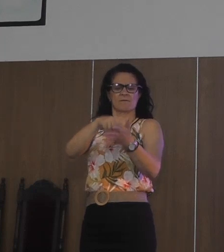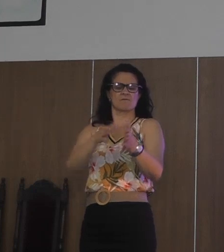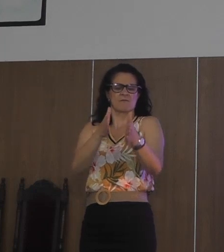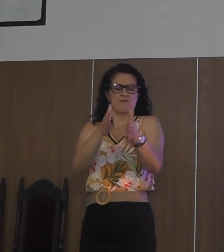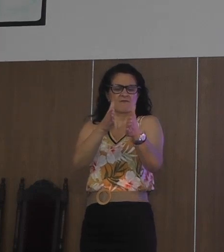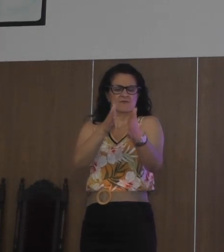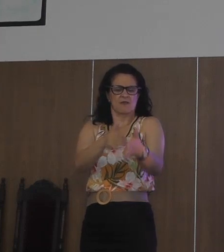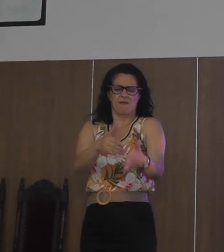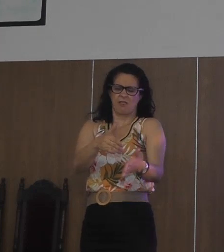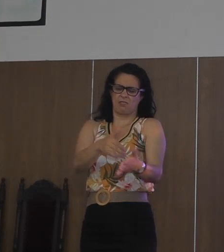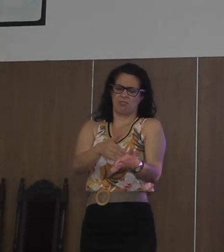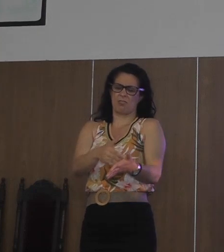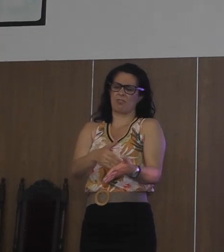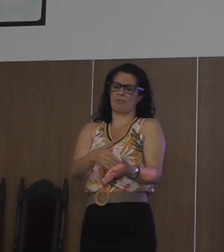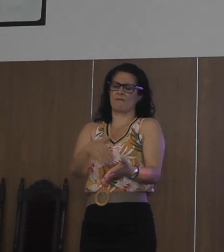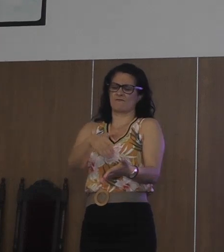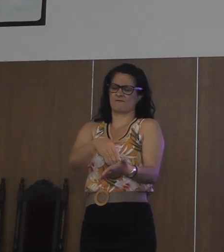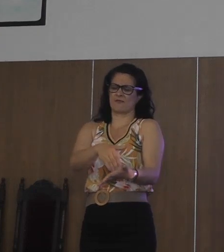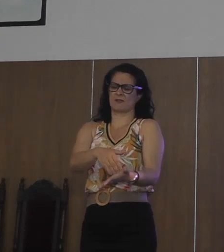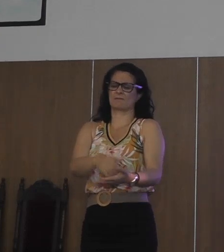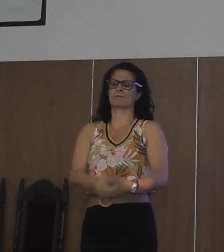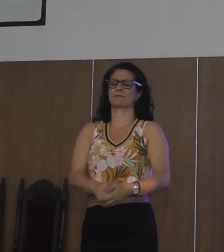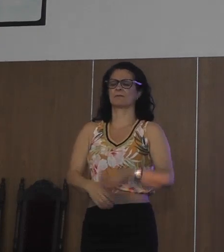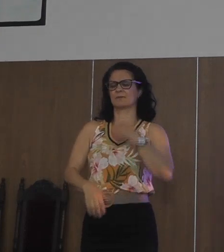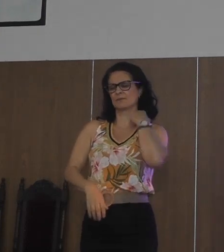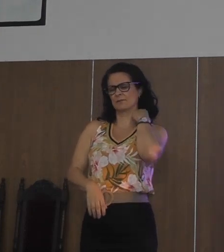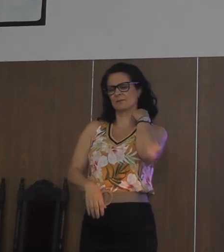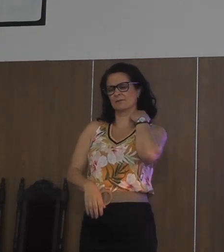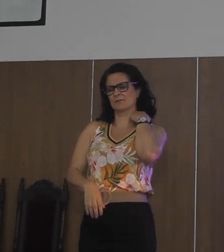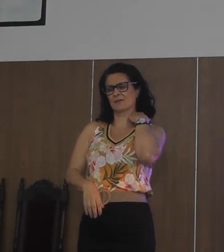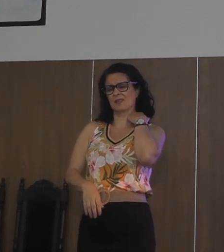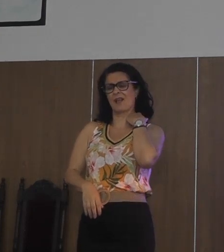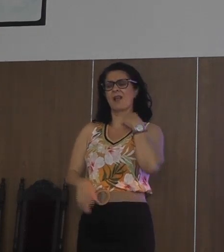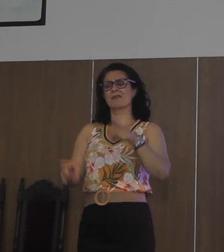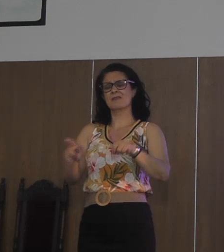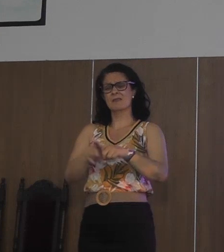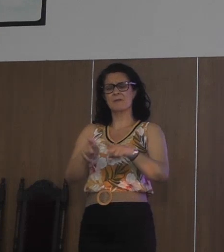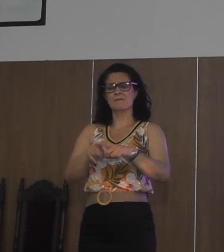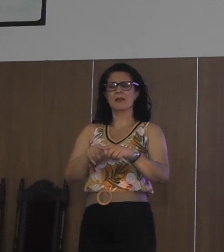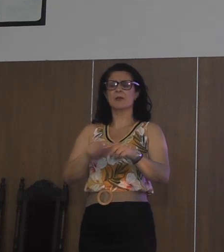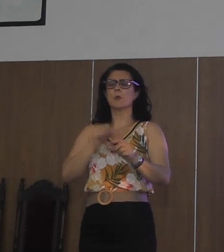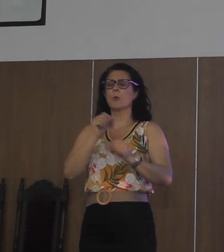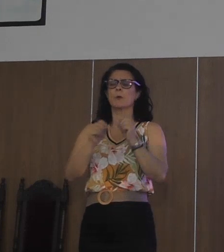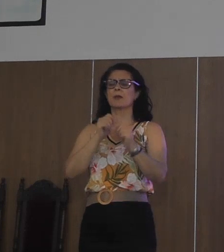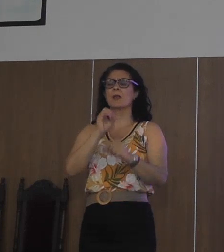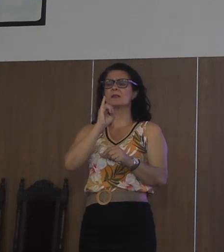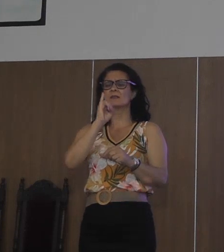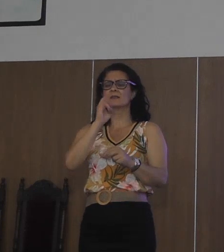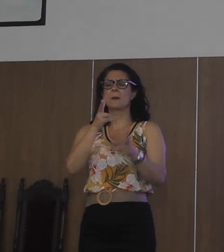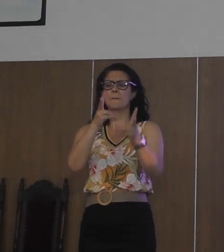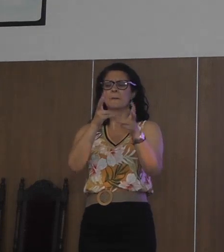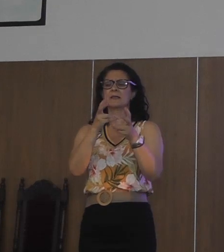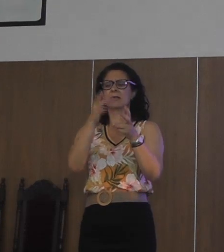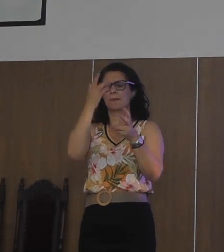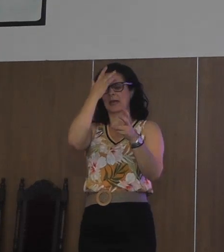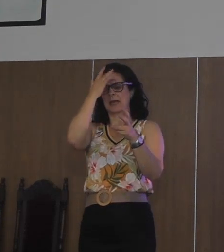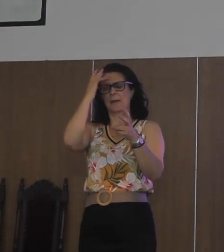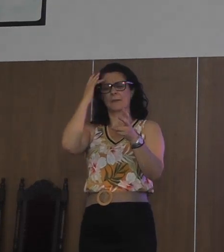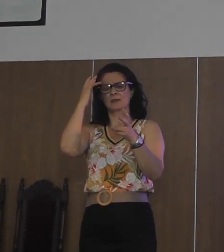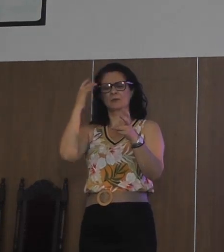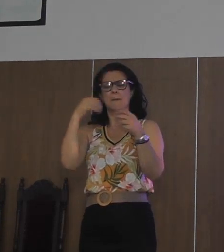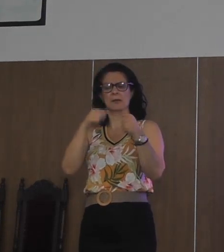sobretudo, também ir atrás daquele que necessita, Pai, por uma mensagem via